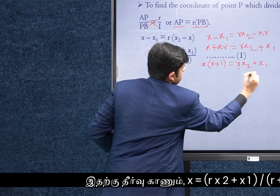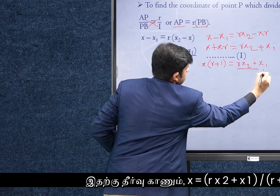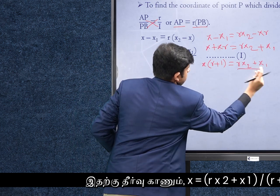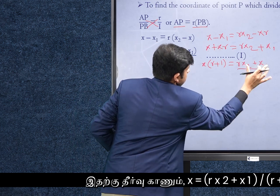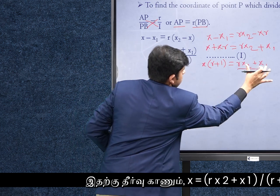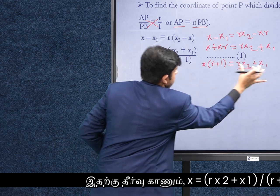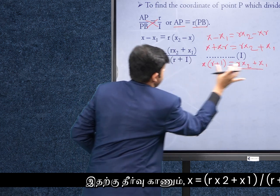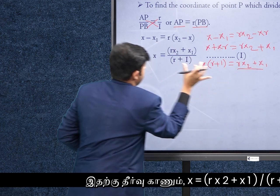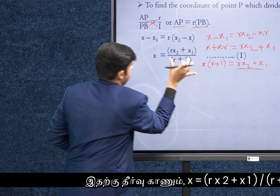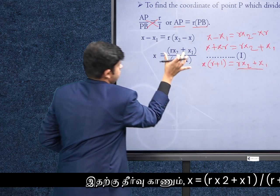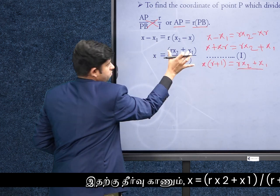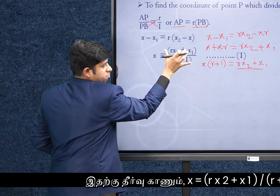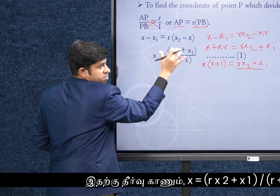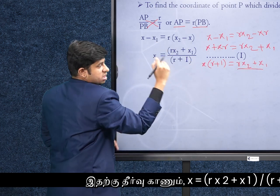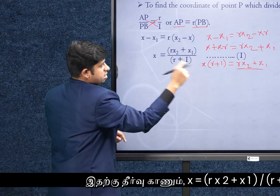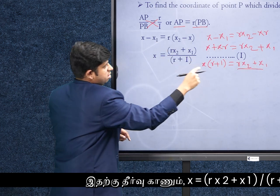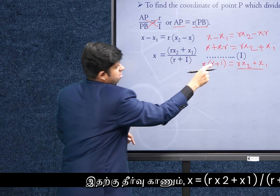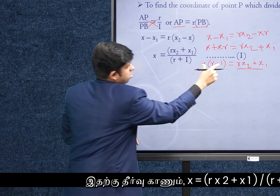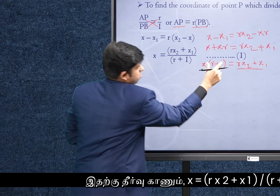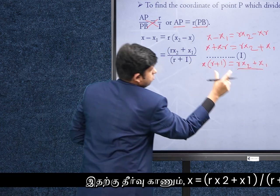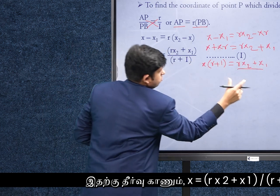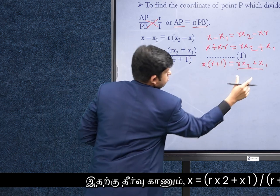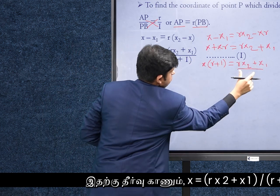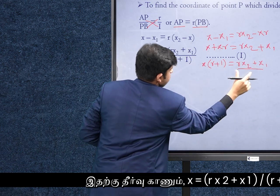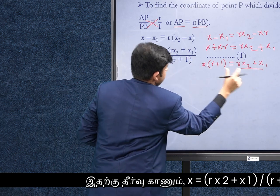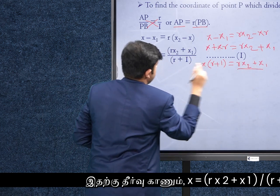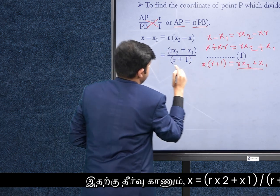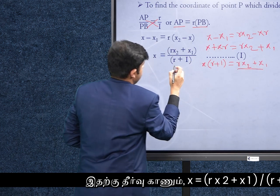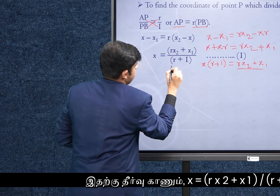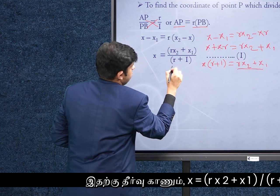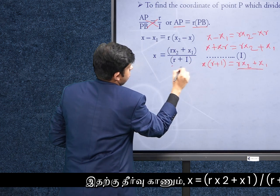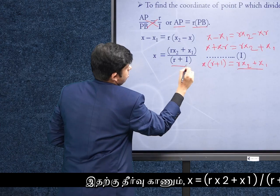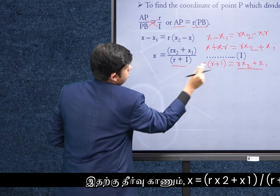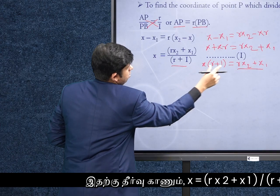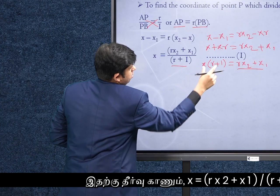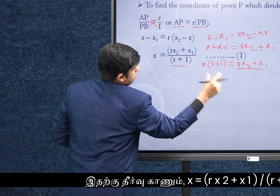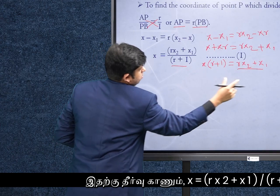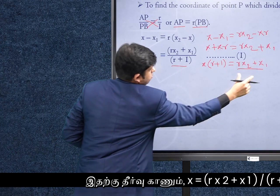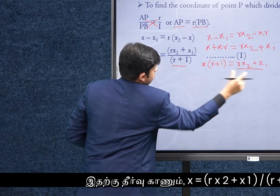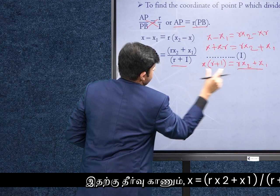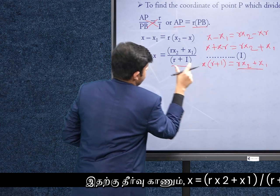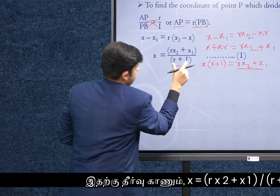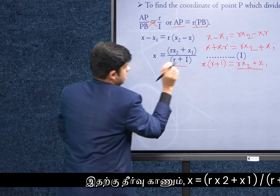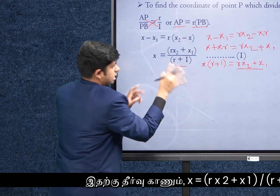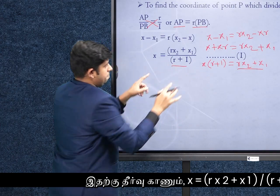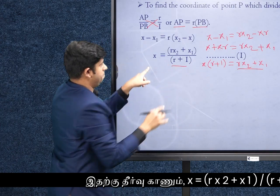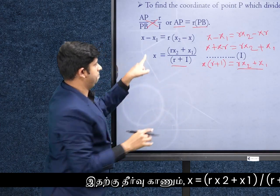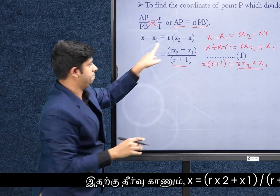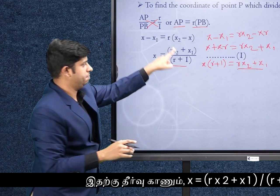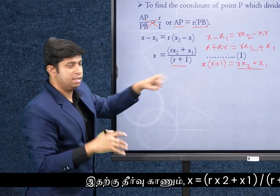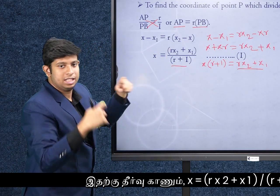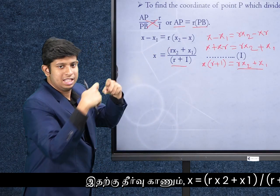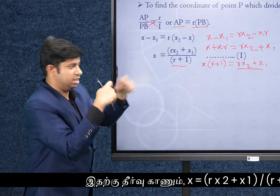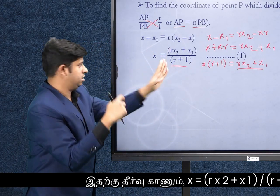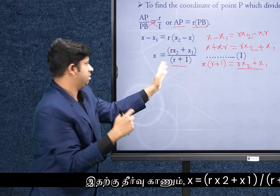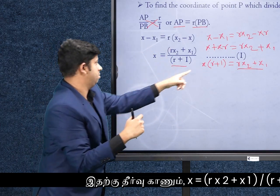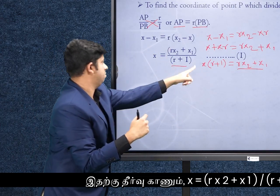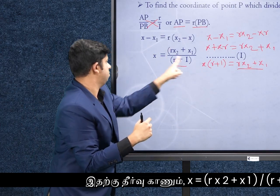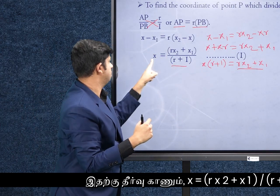இதற்கு தீர்வு காணும் எக்ஸ் ஈடு அடைப்புக்குறிக்குள் ஆர் எக்ஸ் கீழ் இலக்க 2 கூட்டல் எக்ஸ்